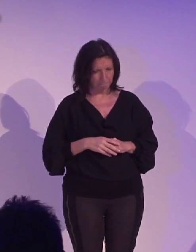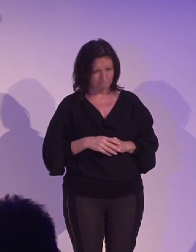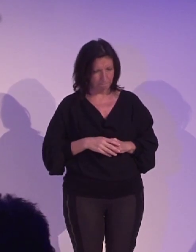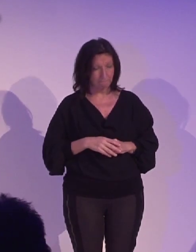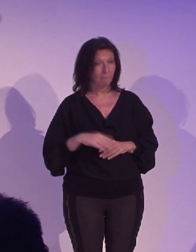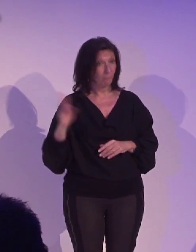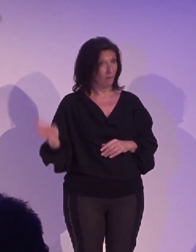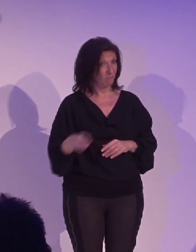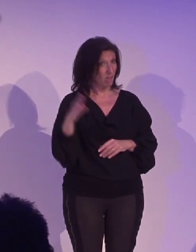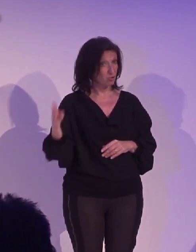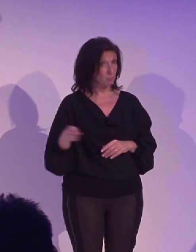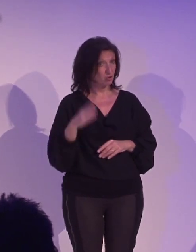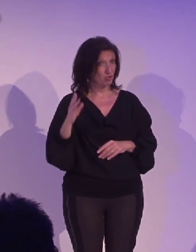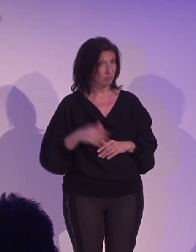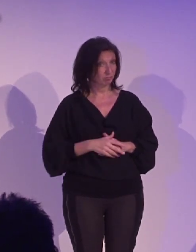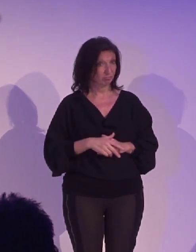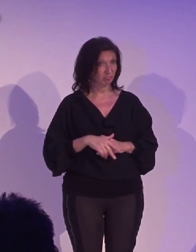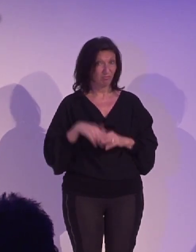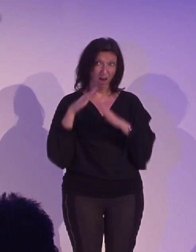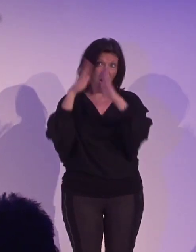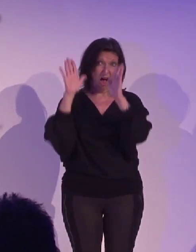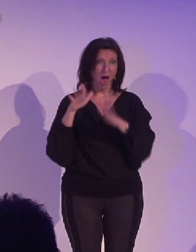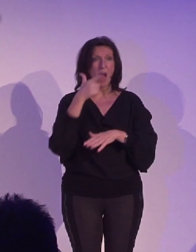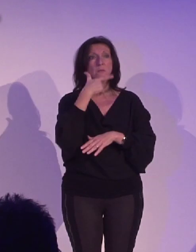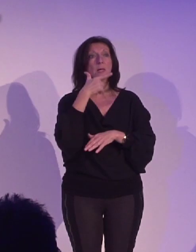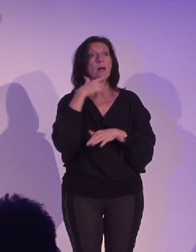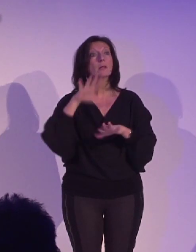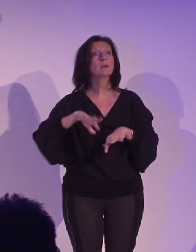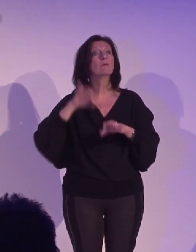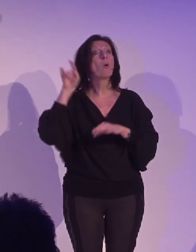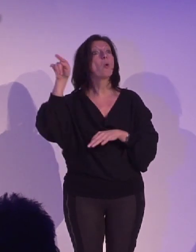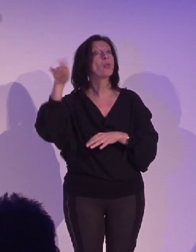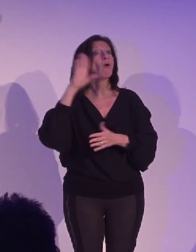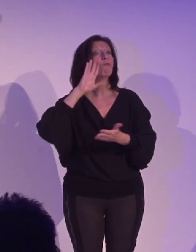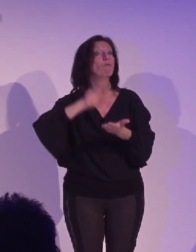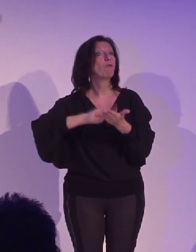Die Waschmaschine findet ein altes, verlassenes Haus. Dort wohnt sie dann.